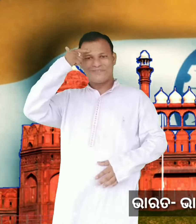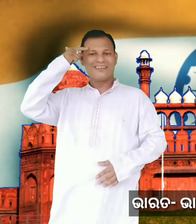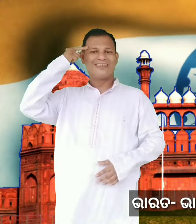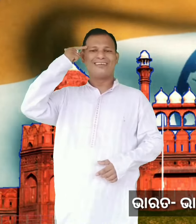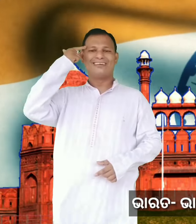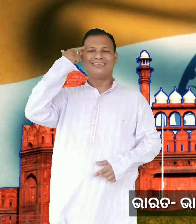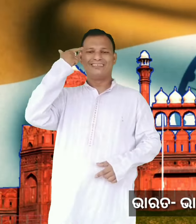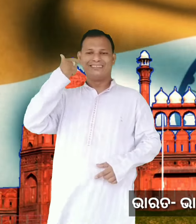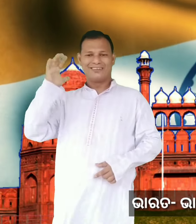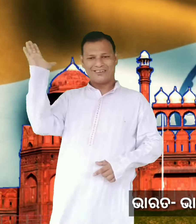विधाता।